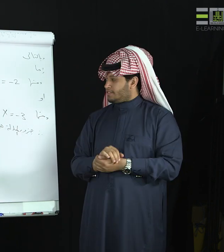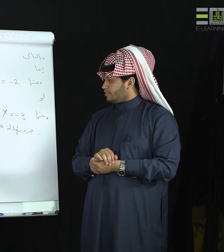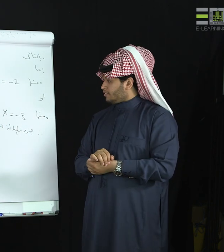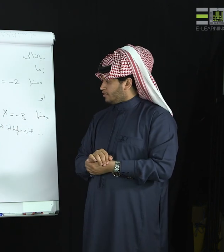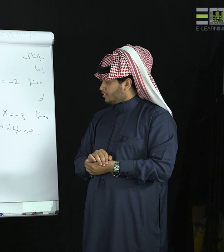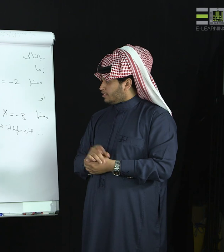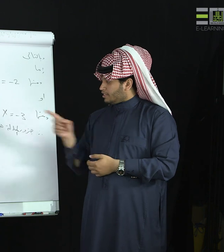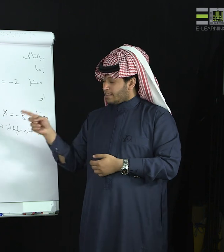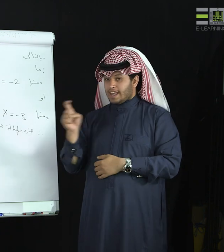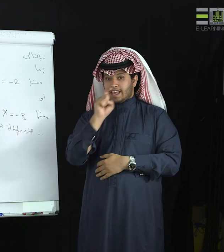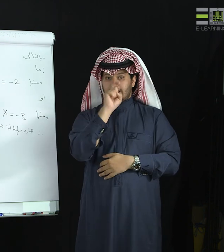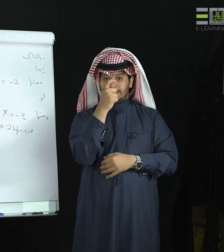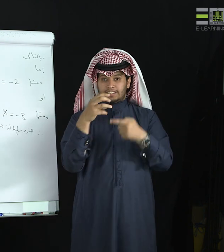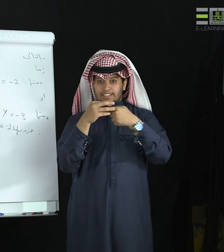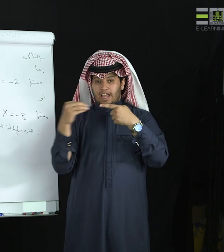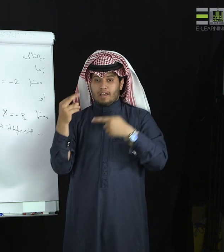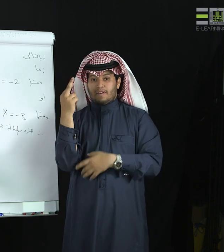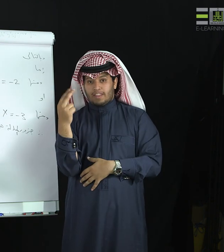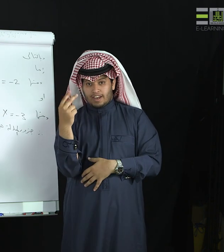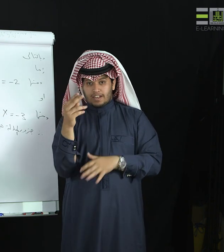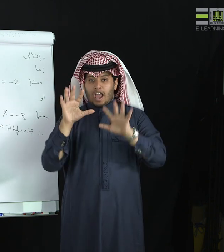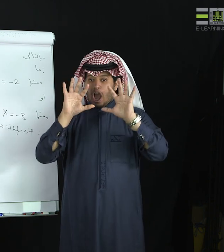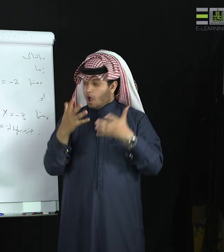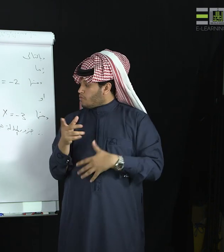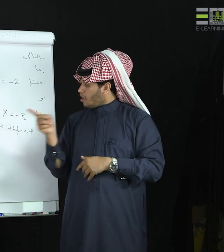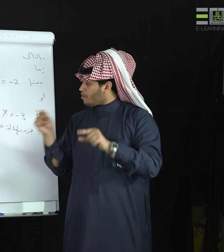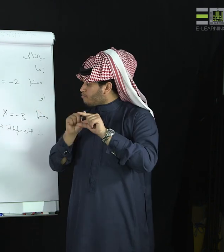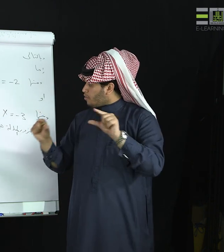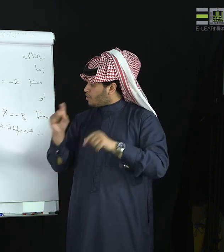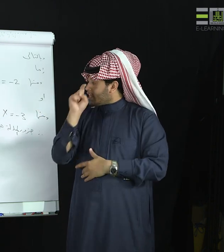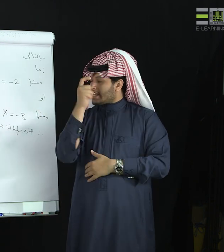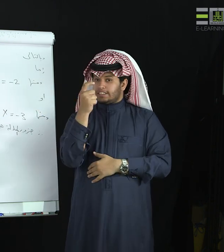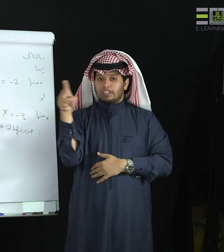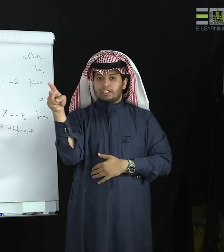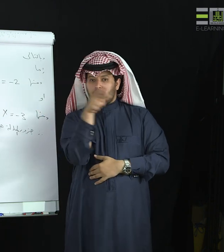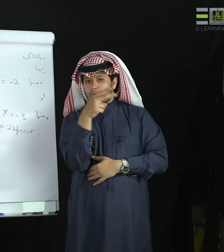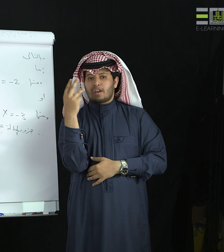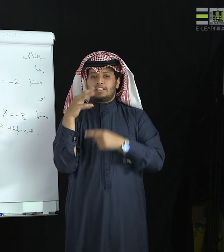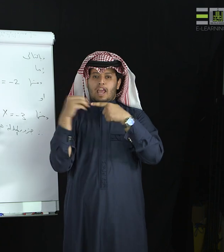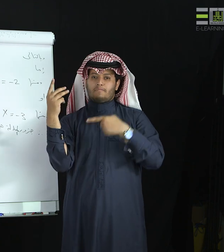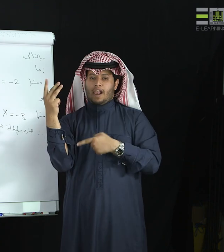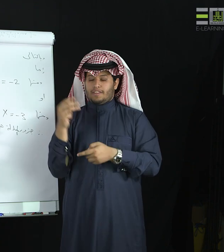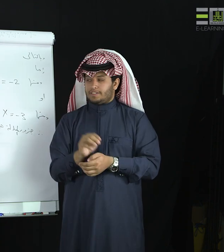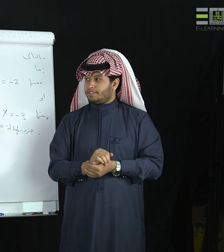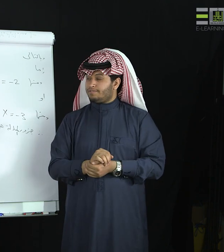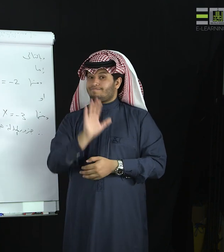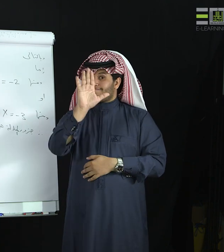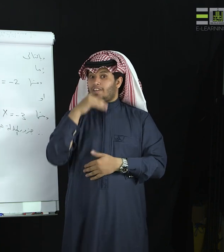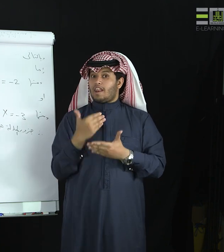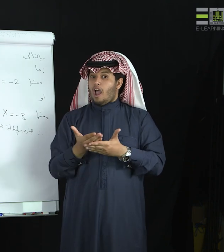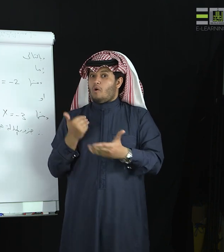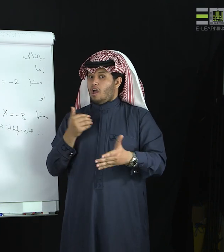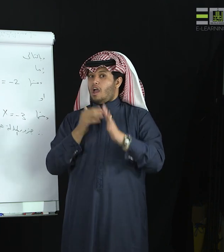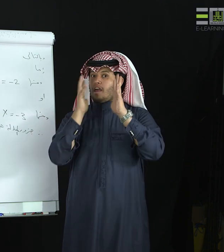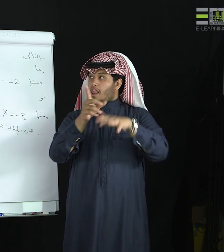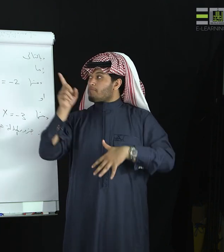إكس تساوي سالب اتنين أو إكس تساوي سالب تلاتة. وزي ما قلنا في الأول دي معادلة اللي